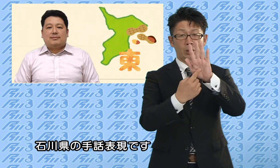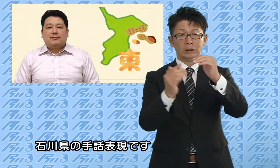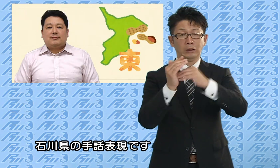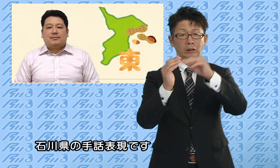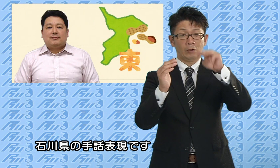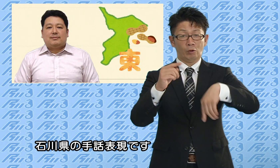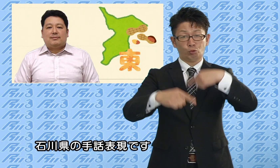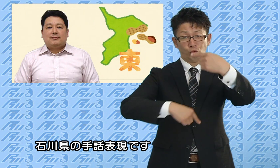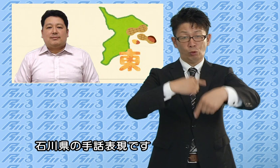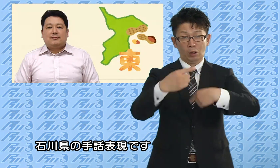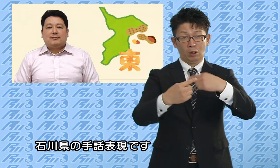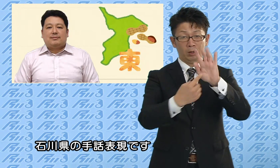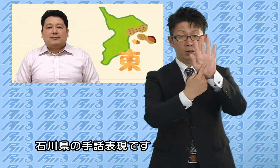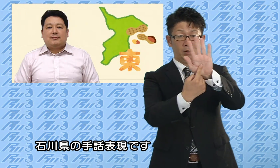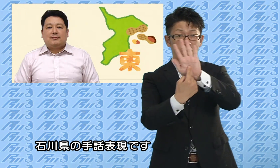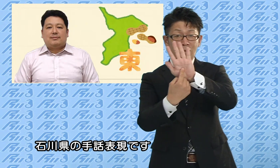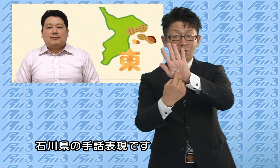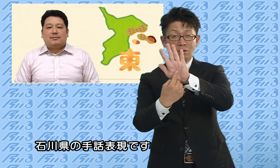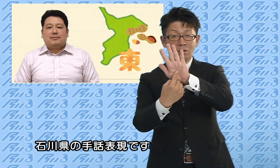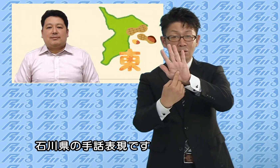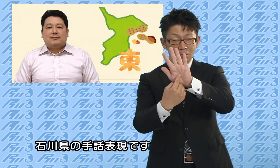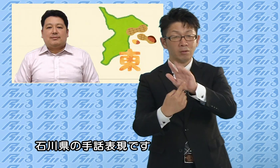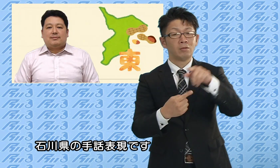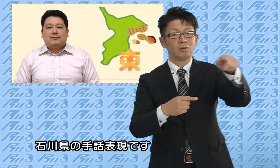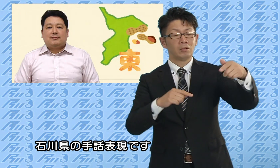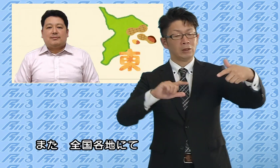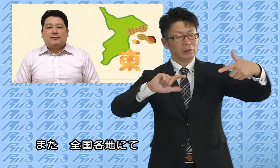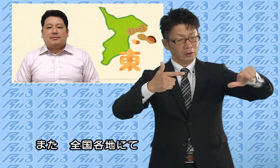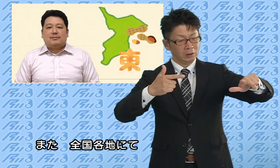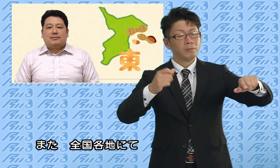石川県の手話表現です。